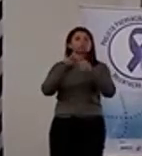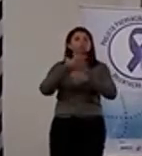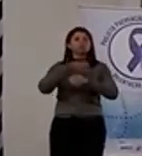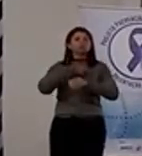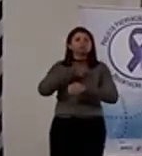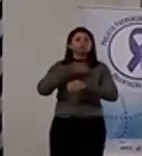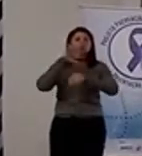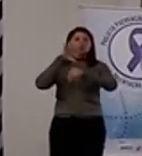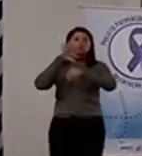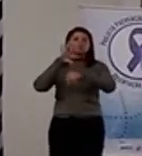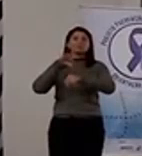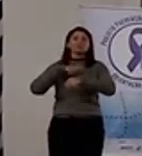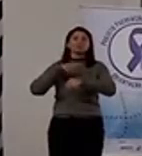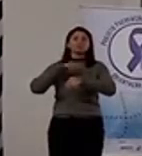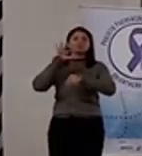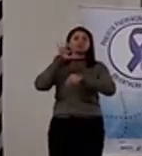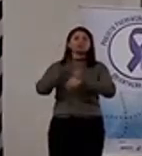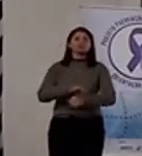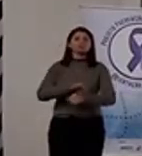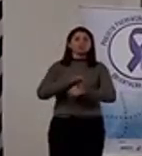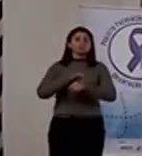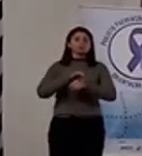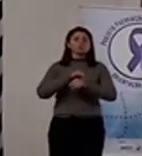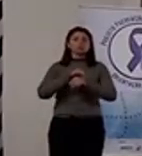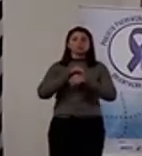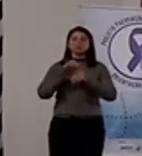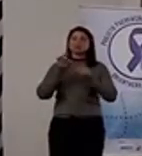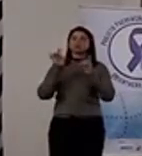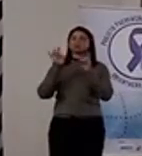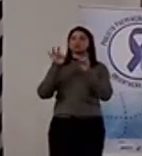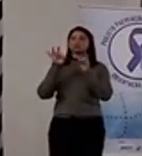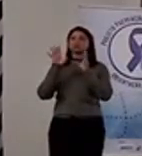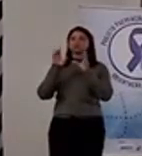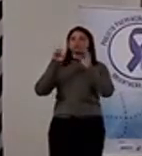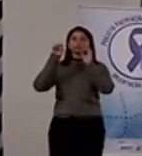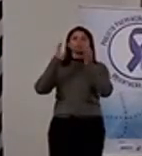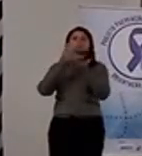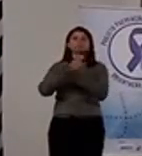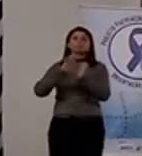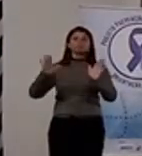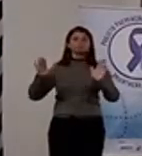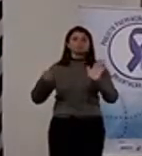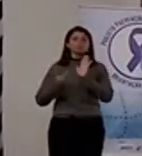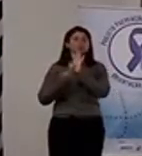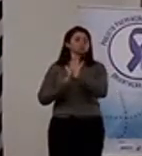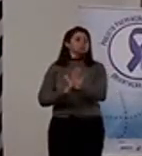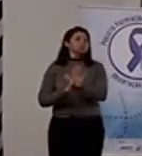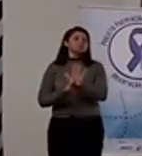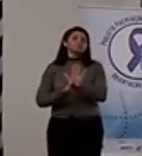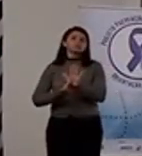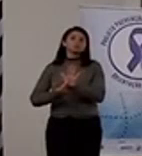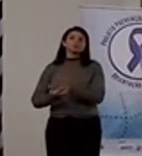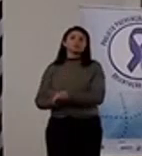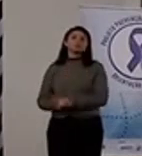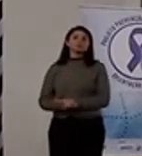só para a gente encerrar com isso daqui, deixa eu mostrar aqui. Quando eu passo por engano, vai mais rápido, né? Cadê?